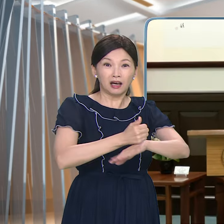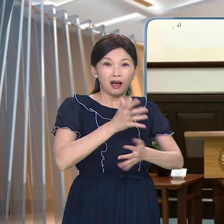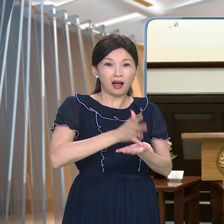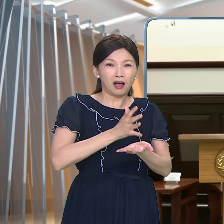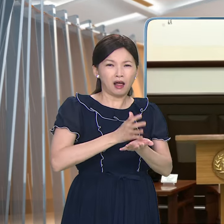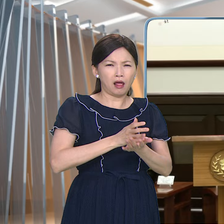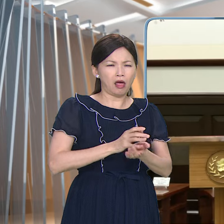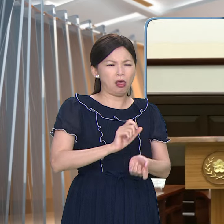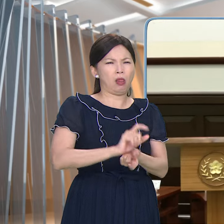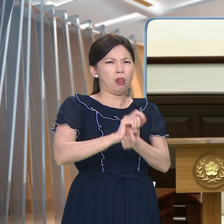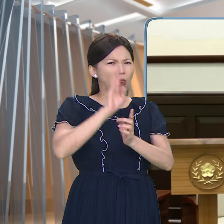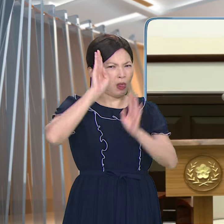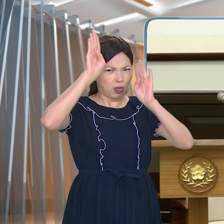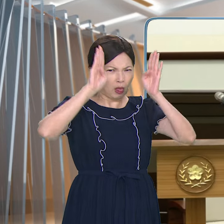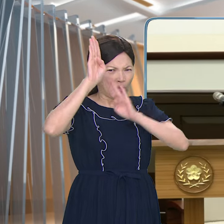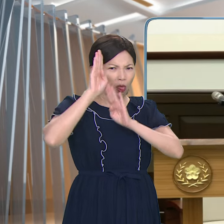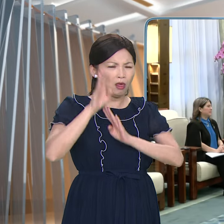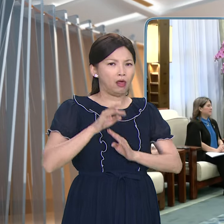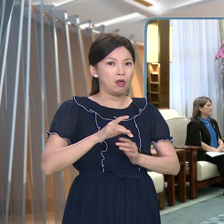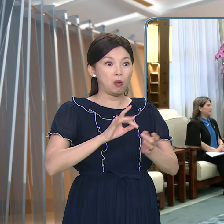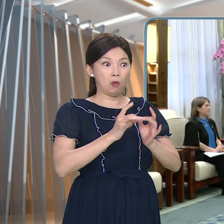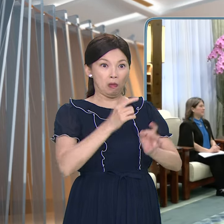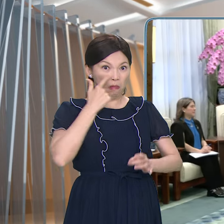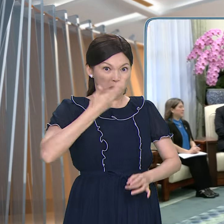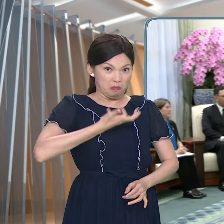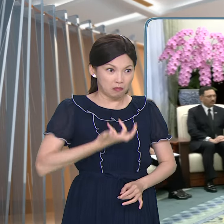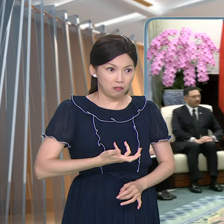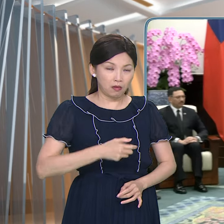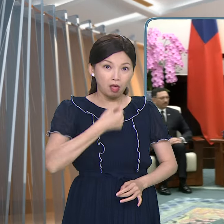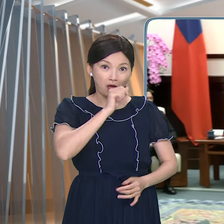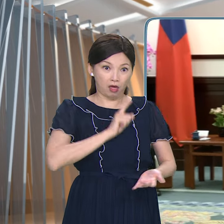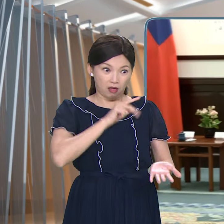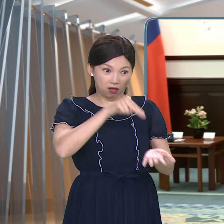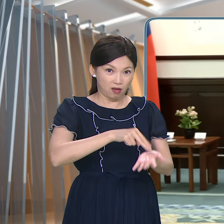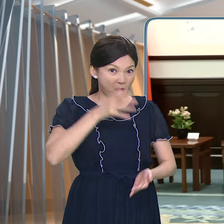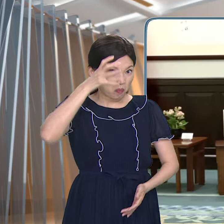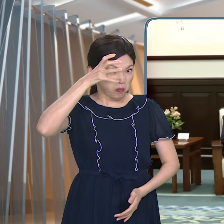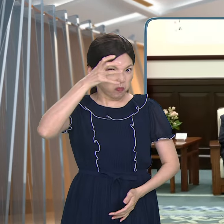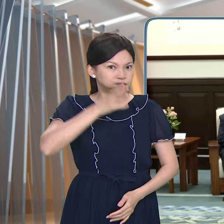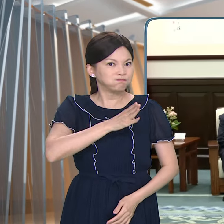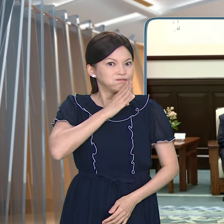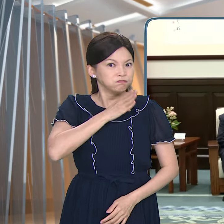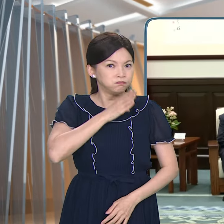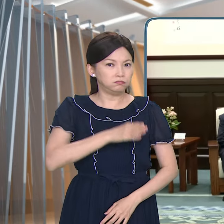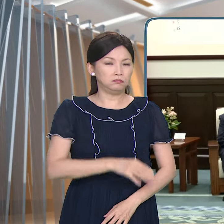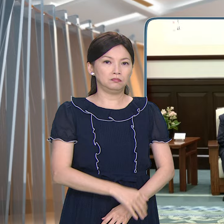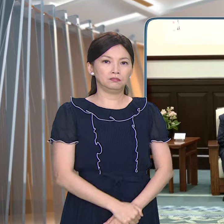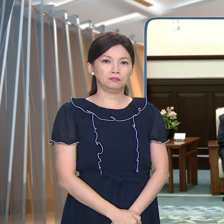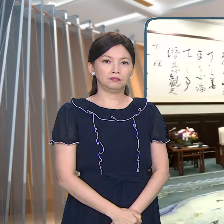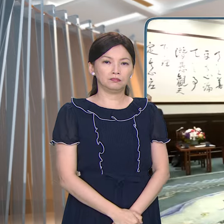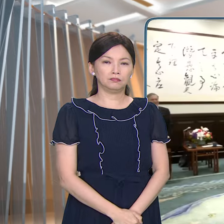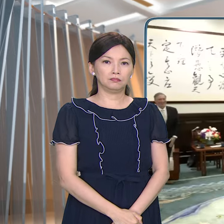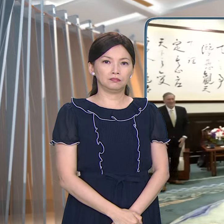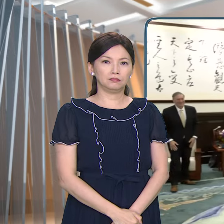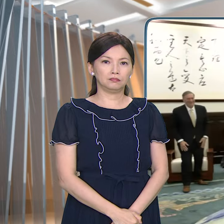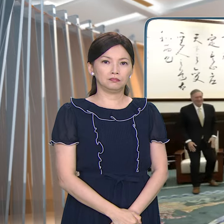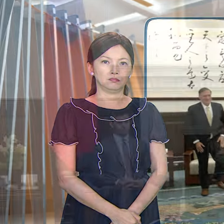通篇充斥着挑衅、谎言，台独立场更加激进冒险。